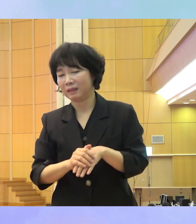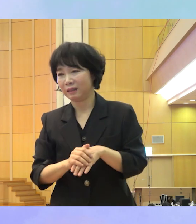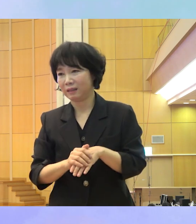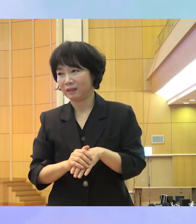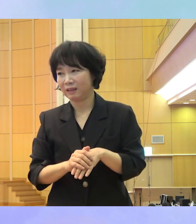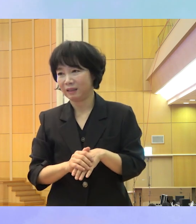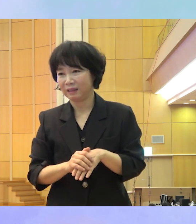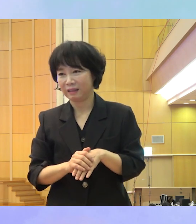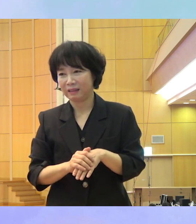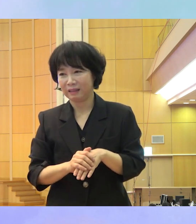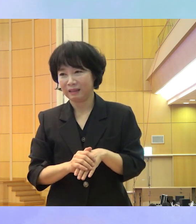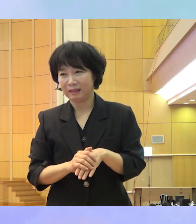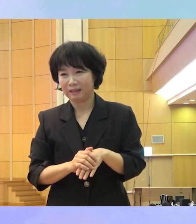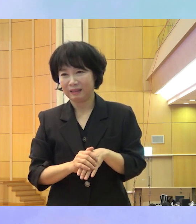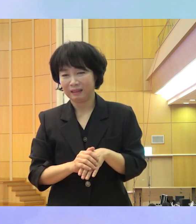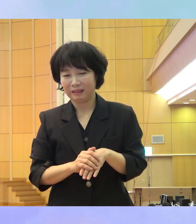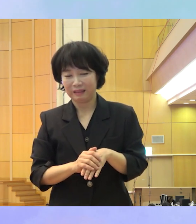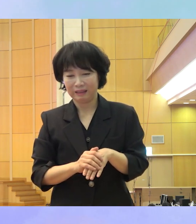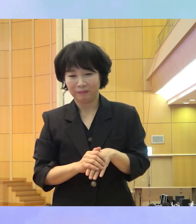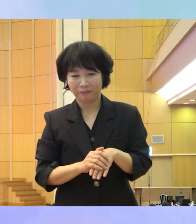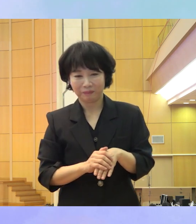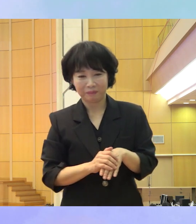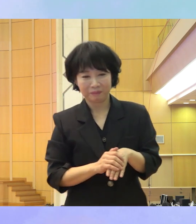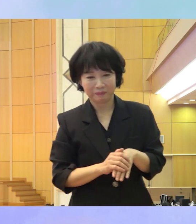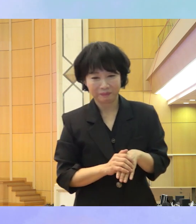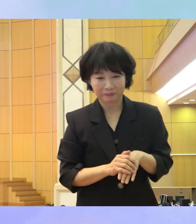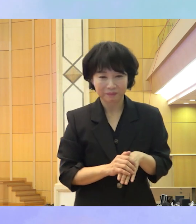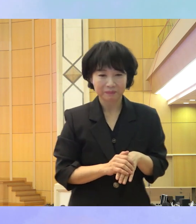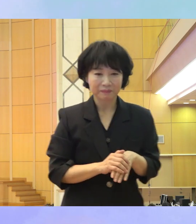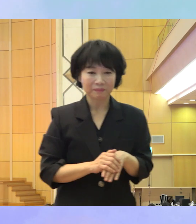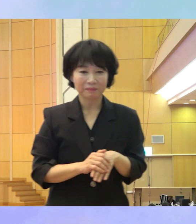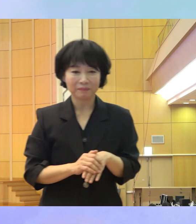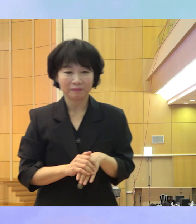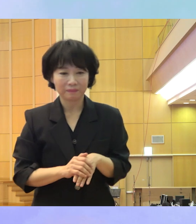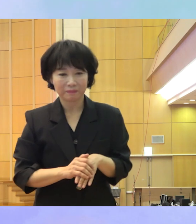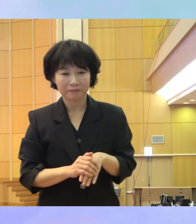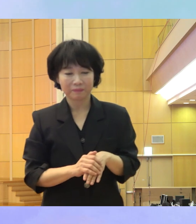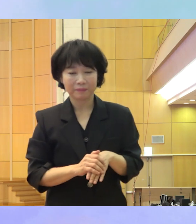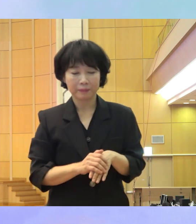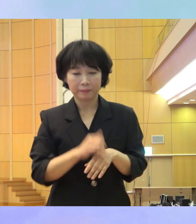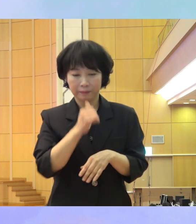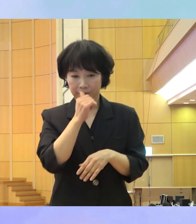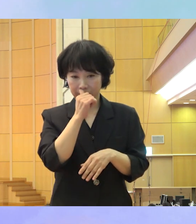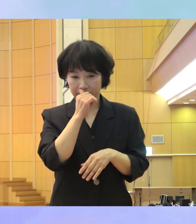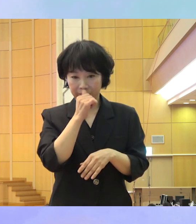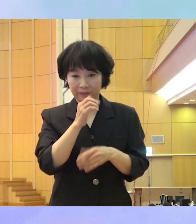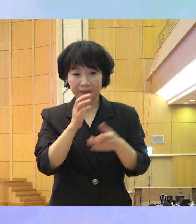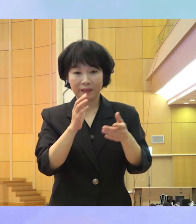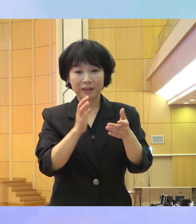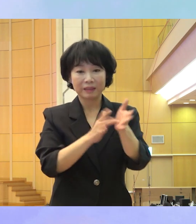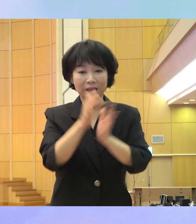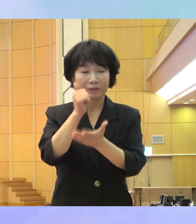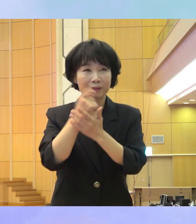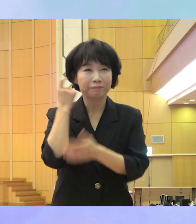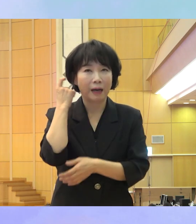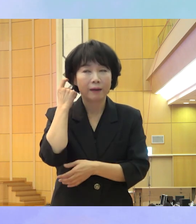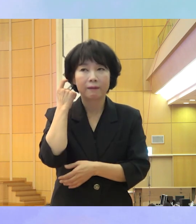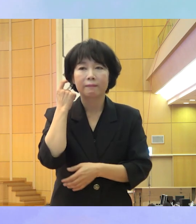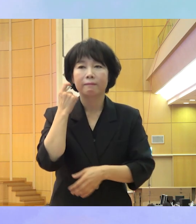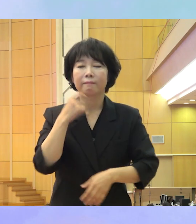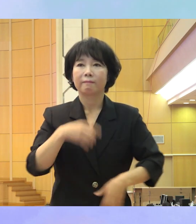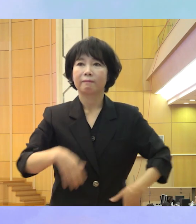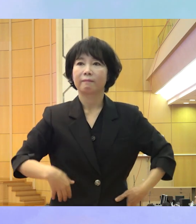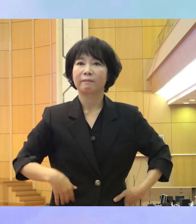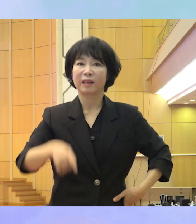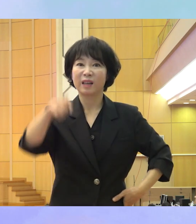죽게 미치지 않는 말은 그런 일이 다가오지 않을 줄로 압니다. 예수께서 돌이키시며 베드로에게